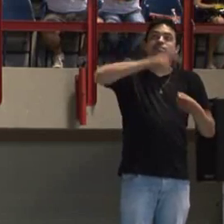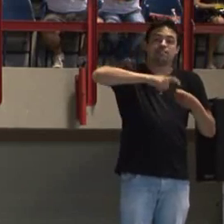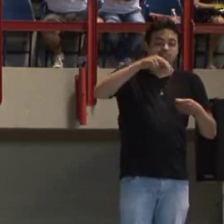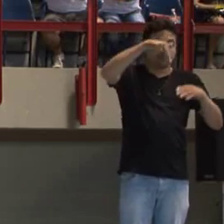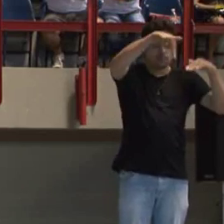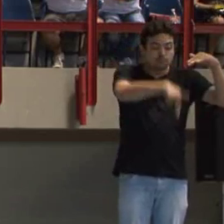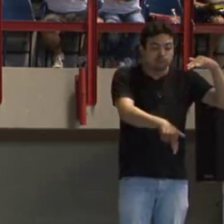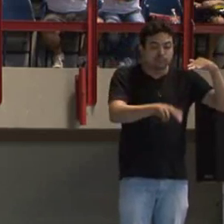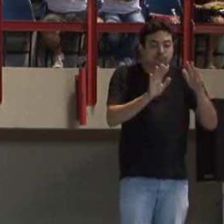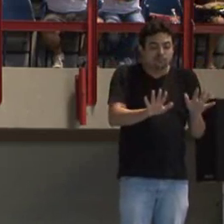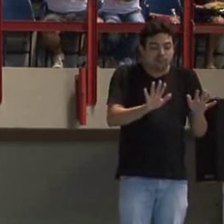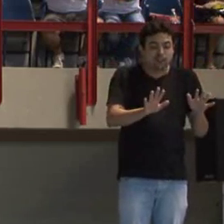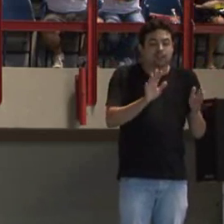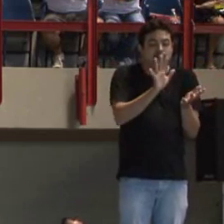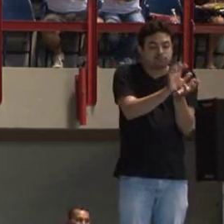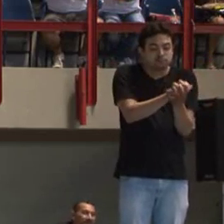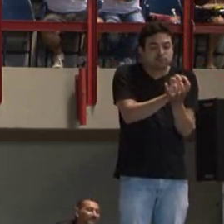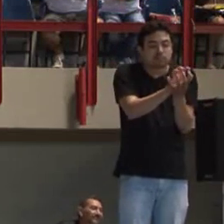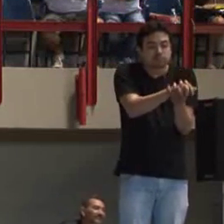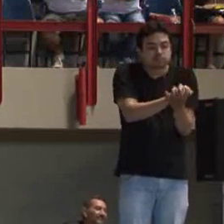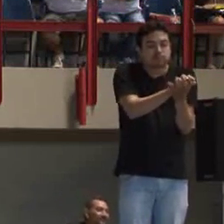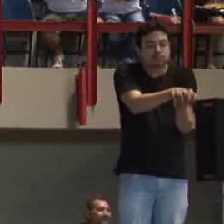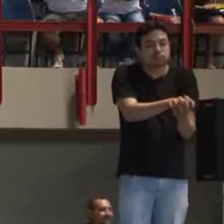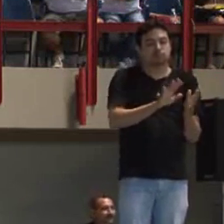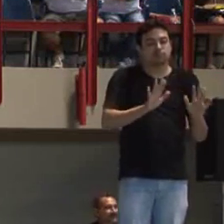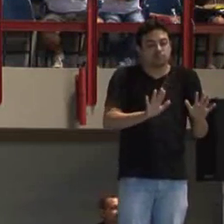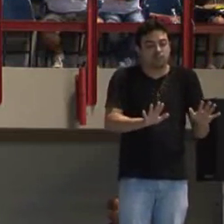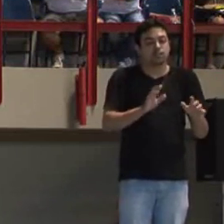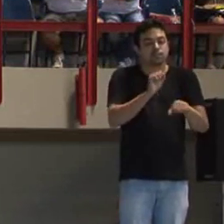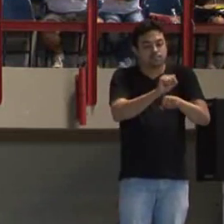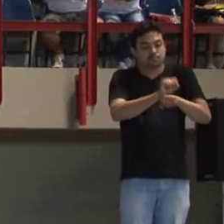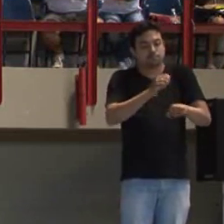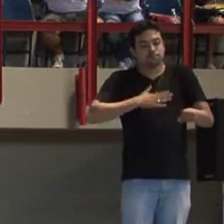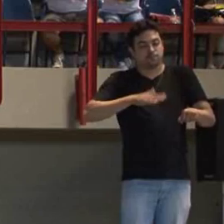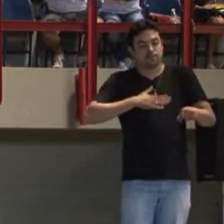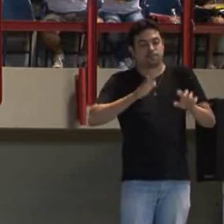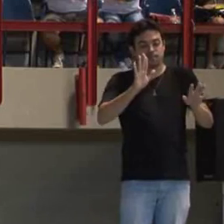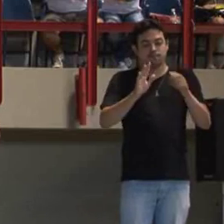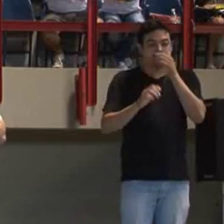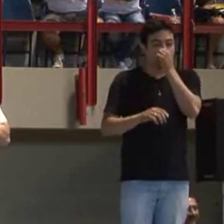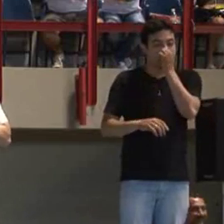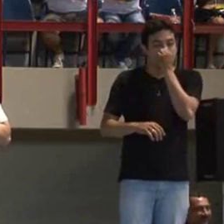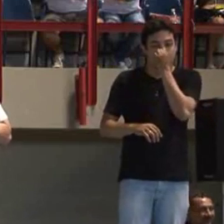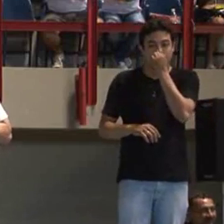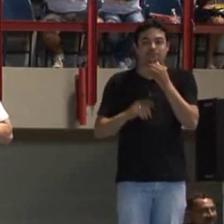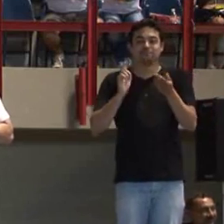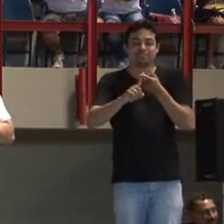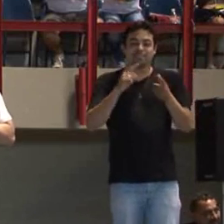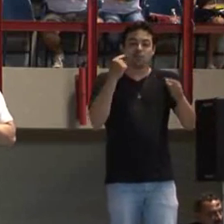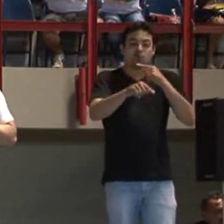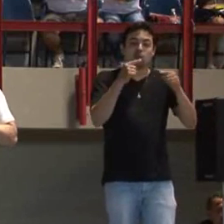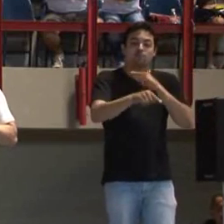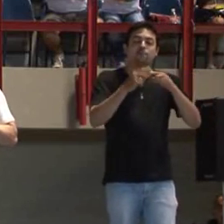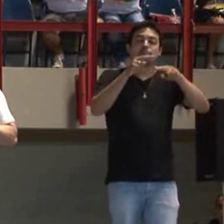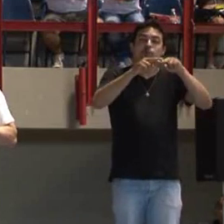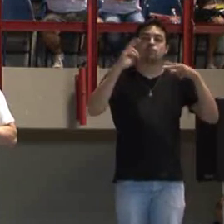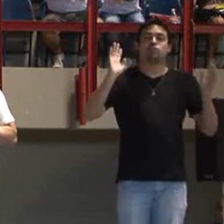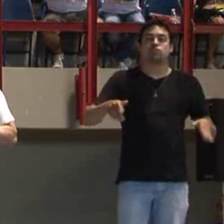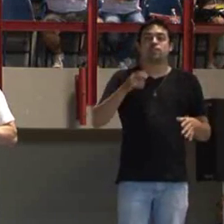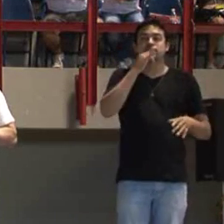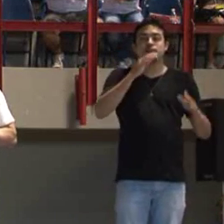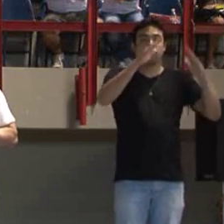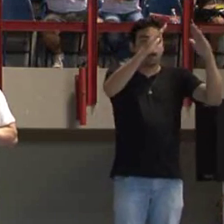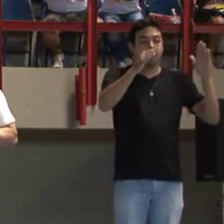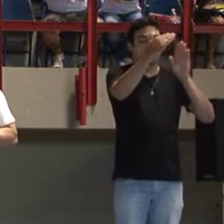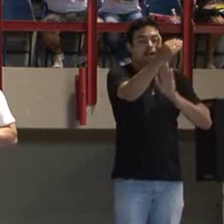Tá certo? Devagarzinho. Ei, meu filho, não coma a cabeça agora não, guarda pro final. Tá certo? Não tem sentido, meu irmão. Qual era a armadilha da